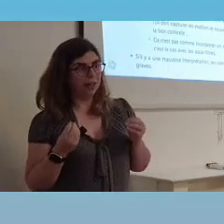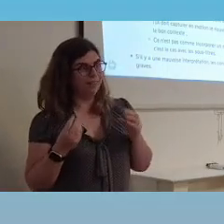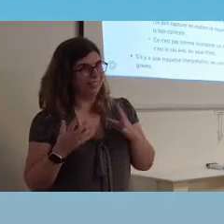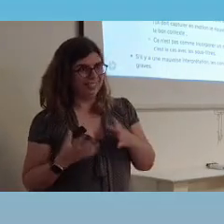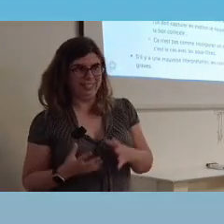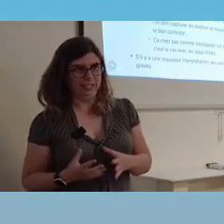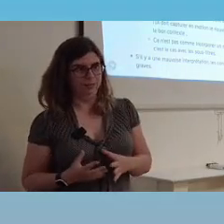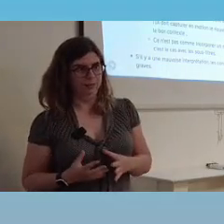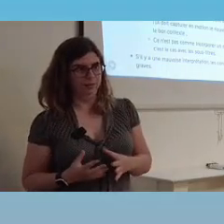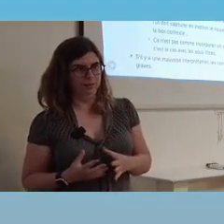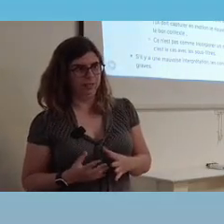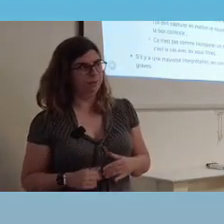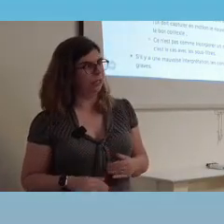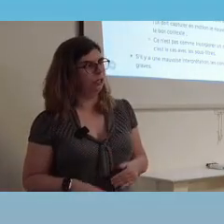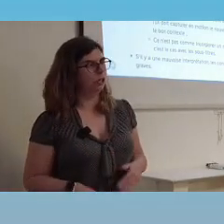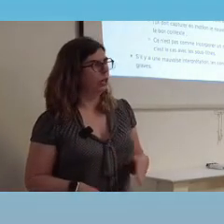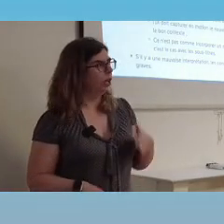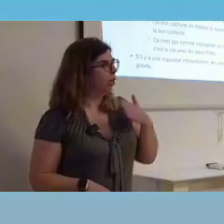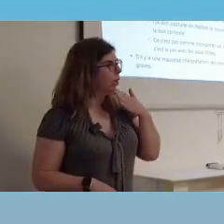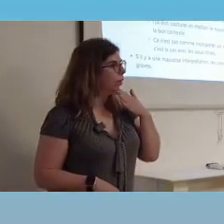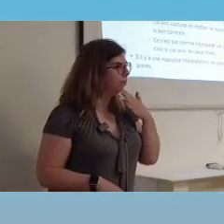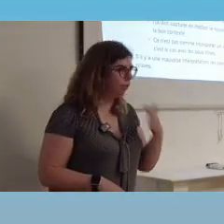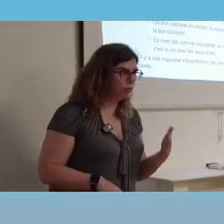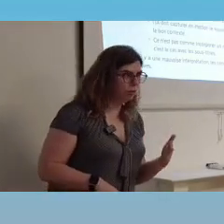langue avec des signes. C'est pas juste